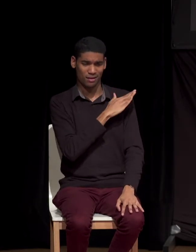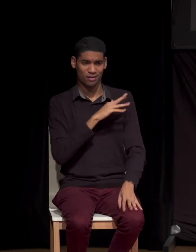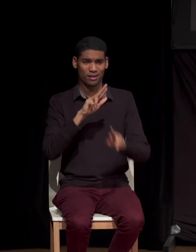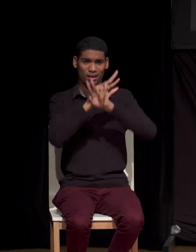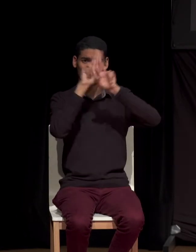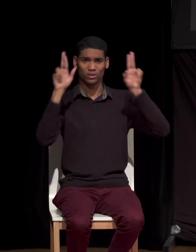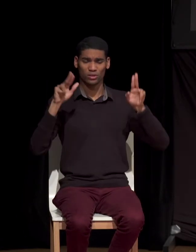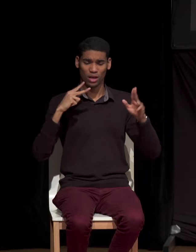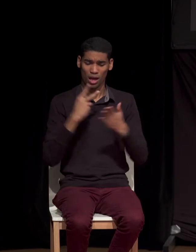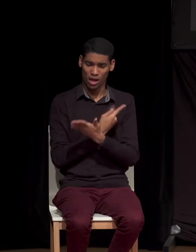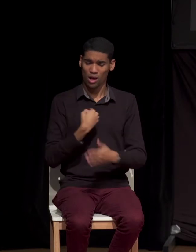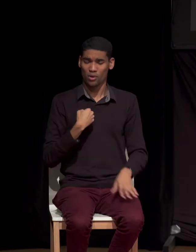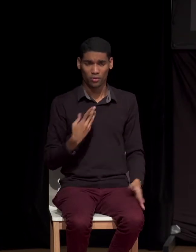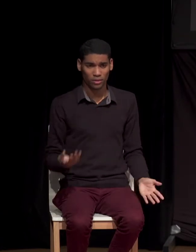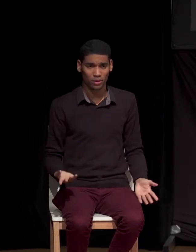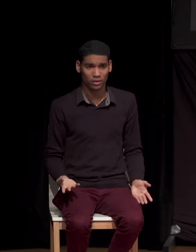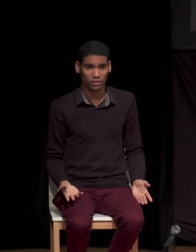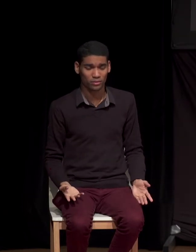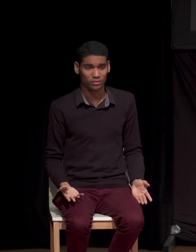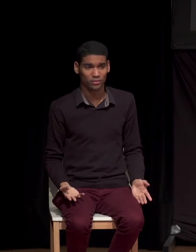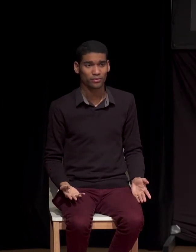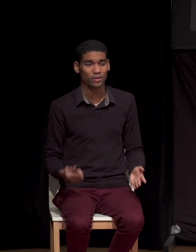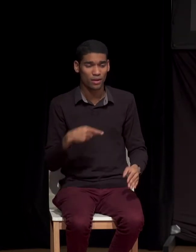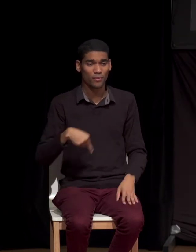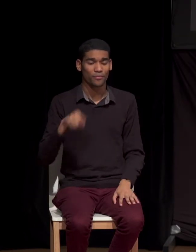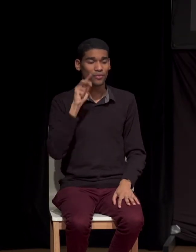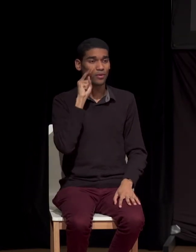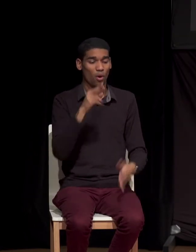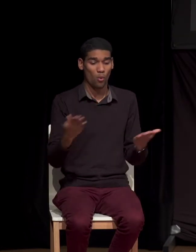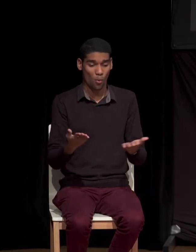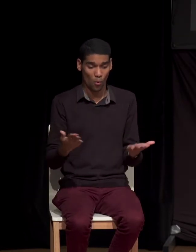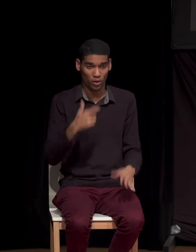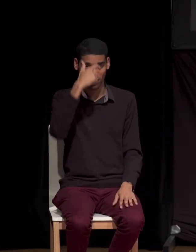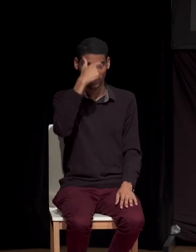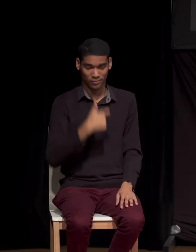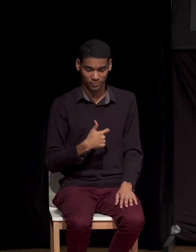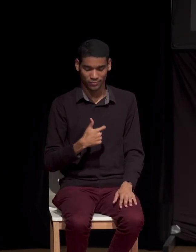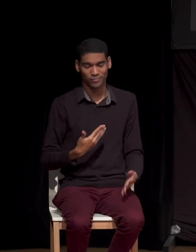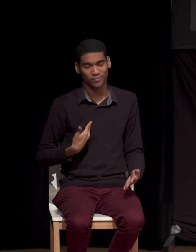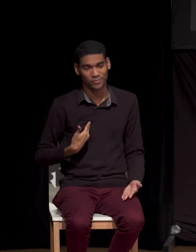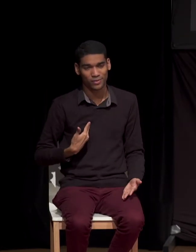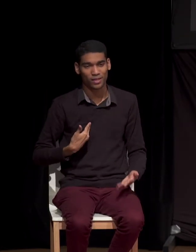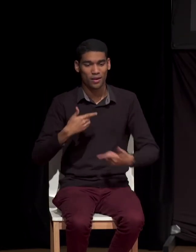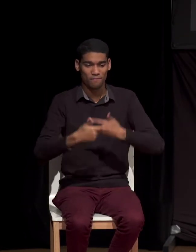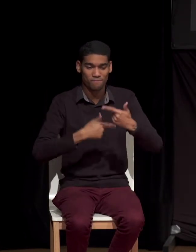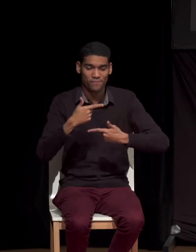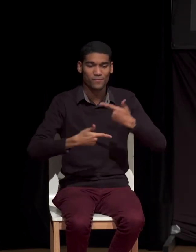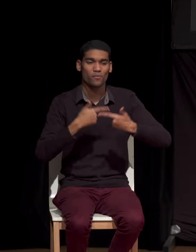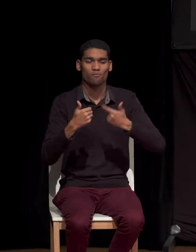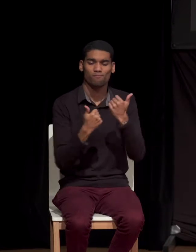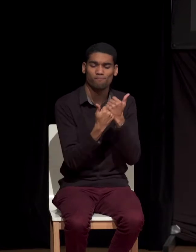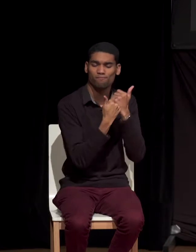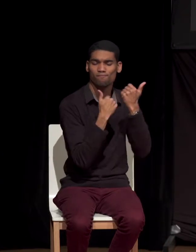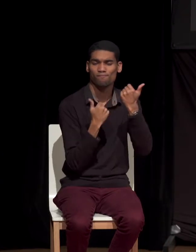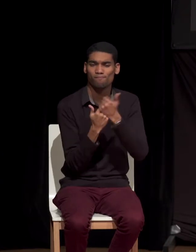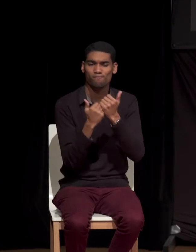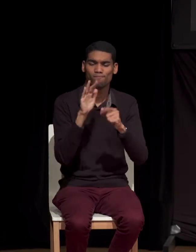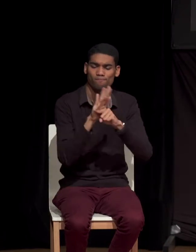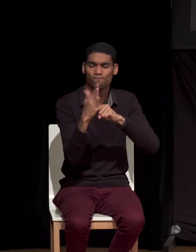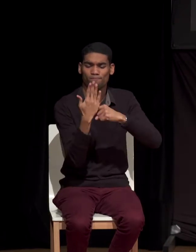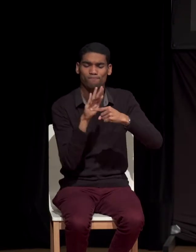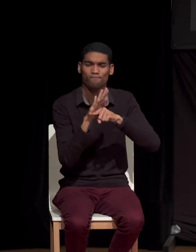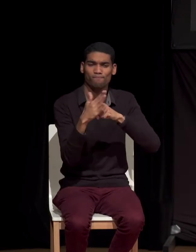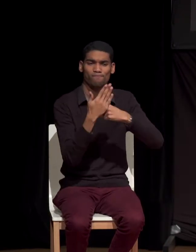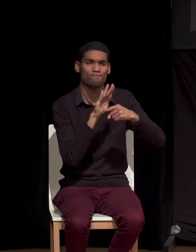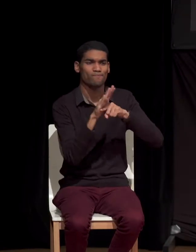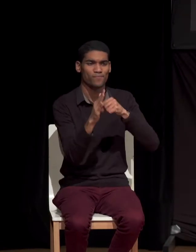né? E a superação disso é que me fez ser a pessoa que eu sou hoje. Então, a gente tem que estar num trabalho de apoio, de estar com o outro e